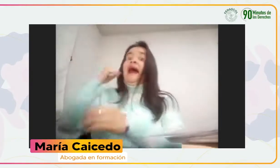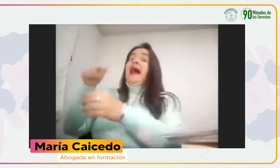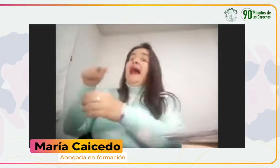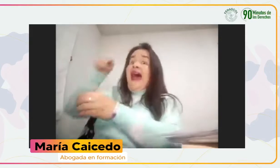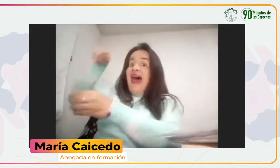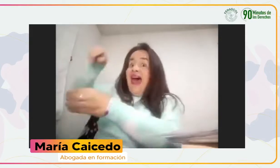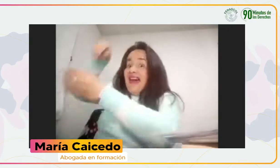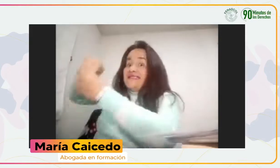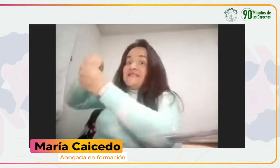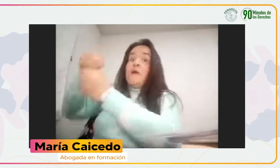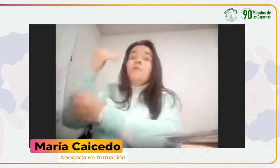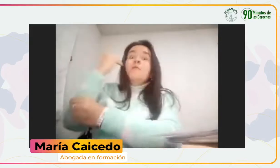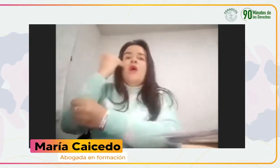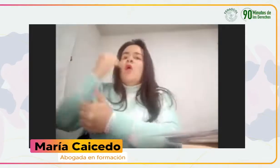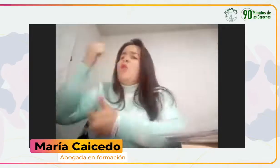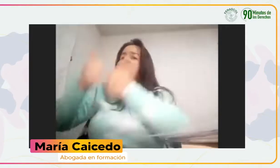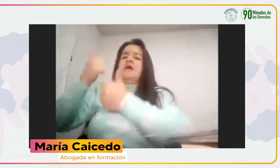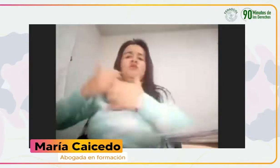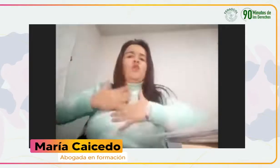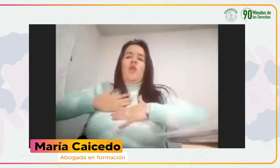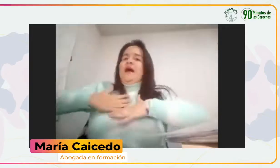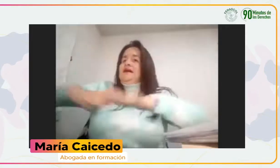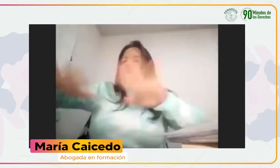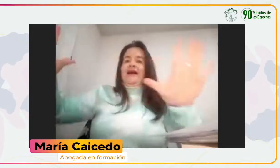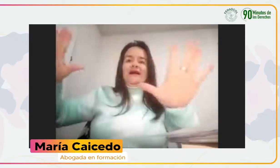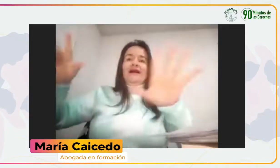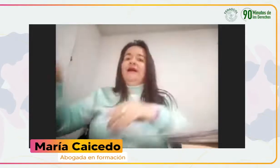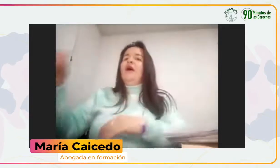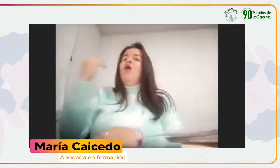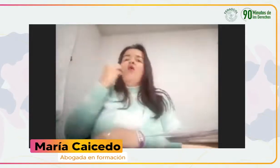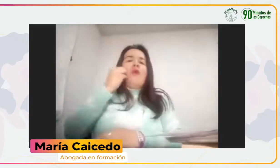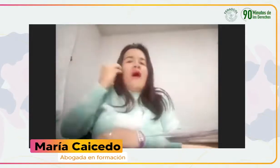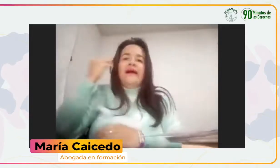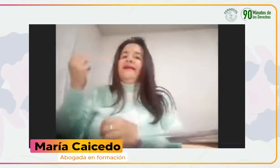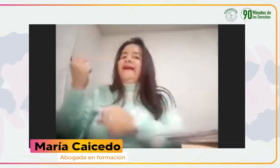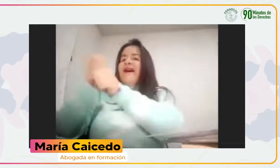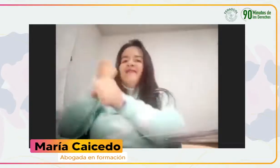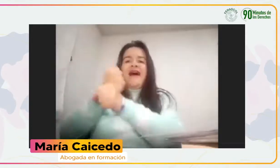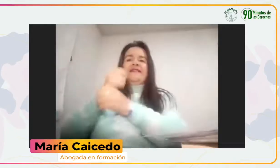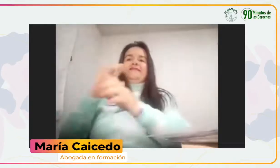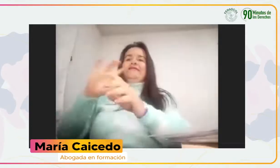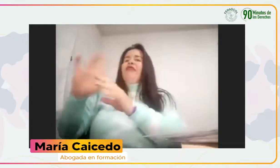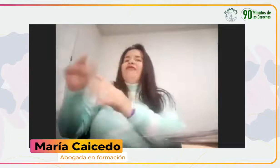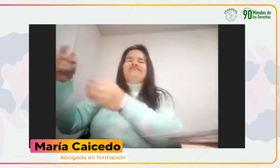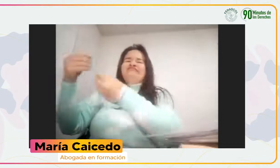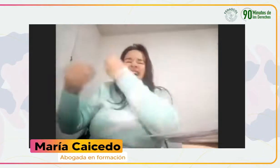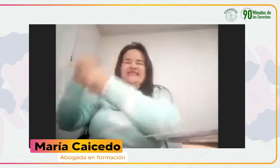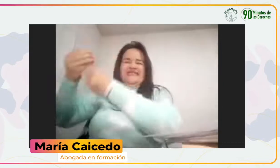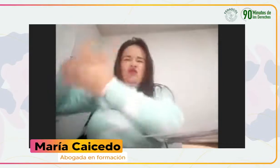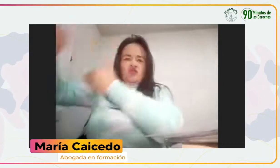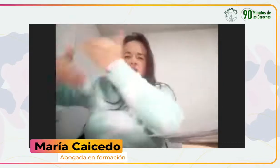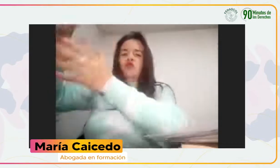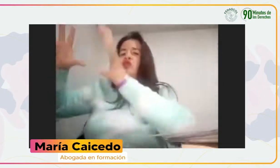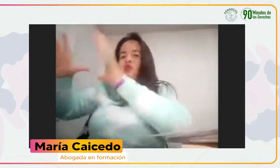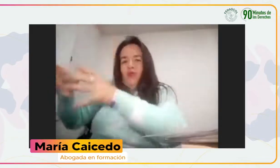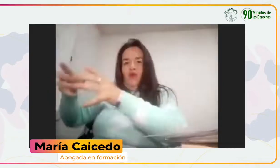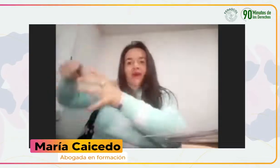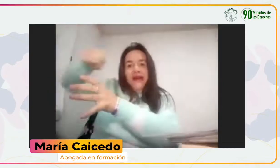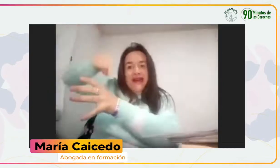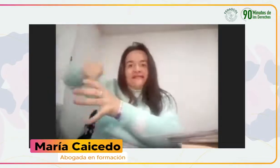que estemos en equidad, que estemos en igualdad de condiciones? Porque igual nosotras las mujeres podemos hacer cualquier tipo de situación.